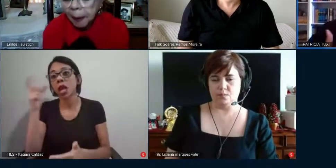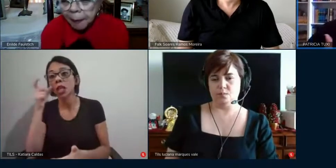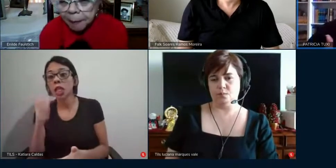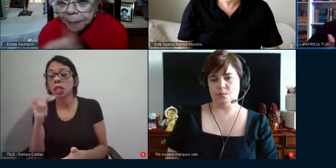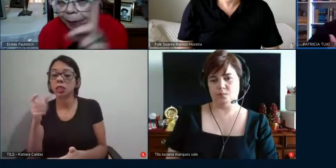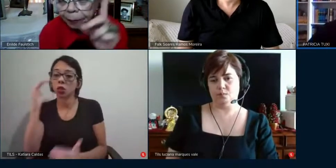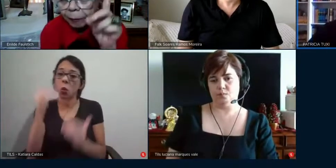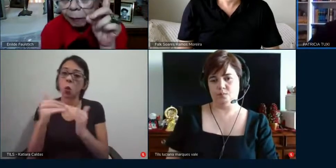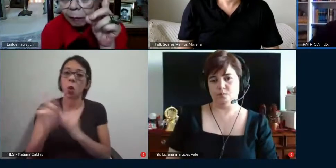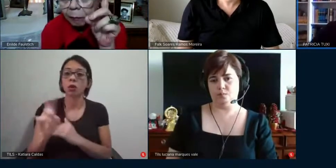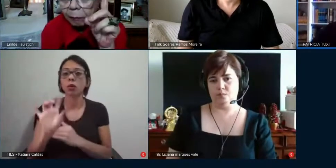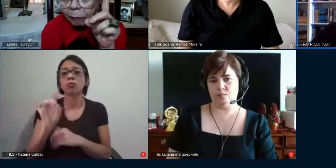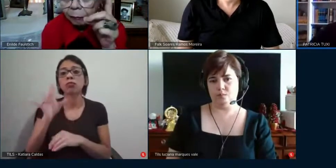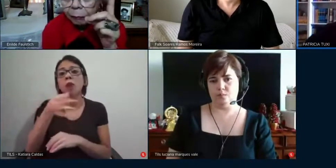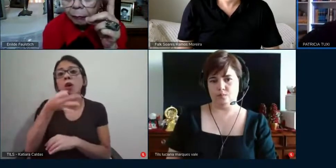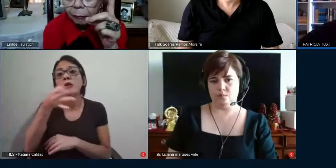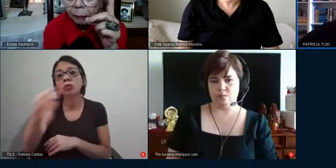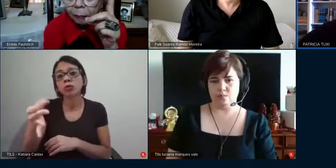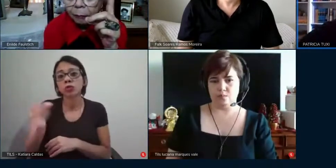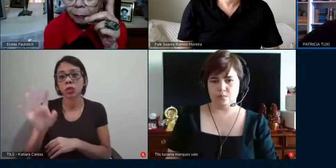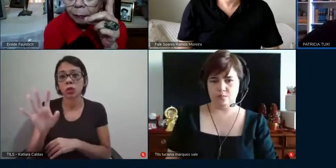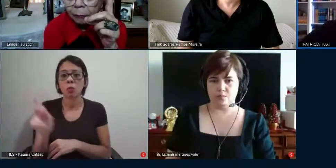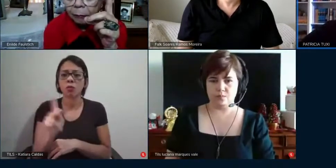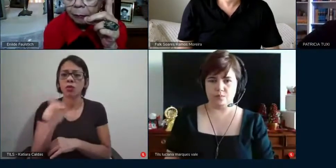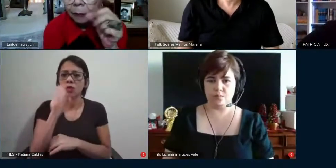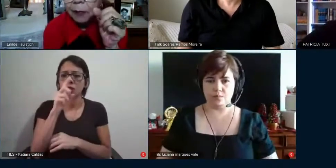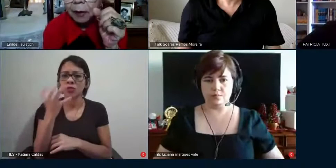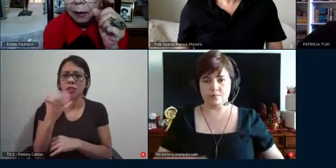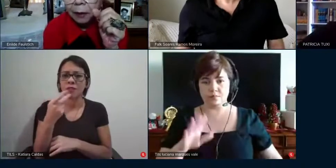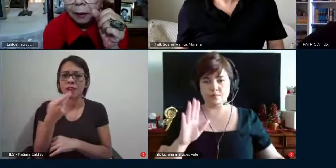é uma sugestão que eu dou nesse momento, professora Nilde Clama.